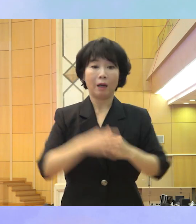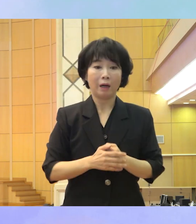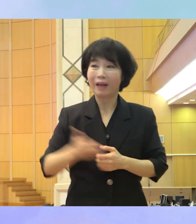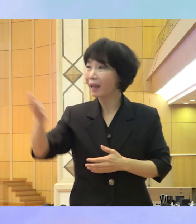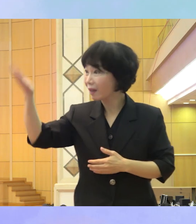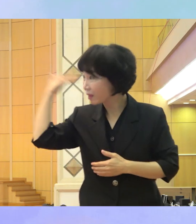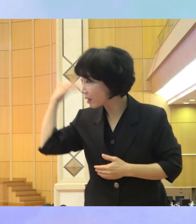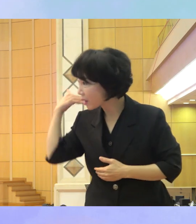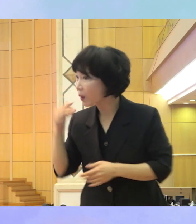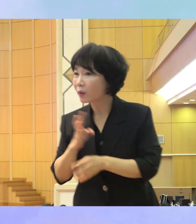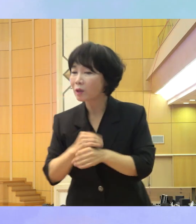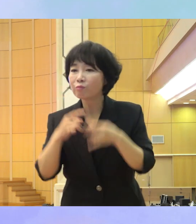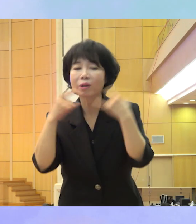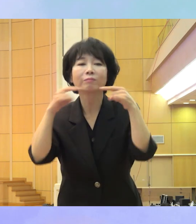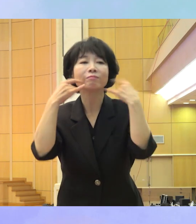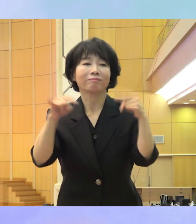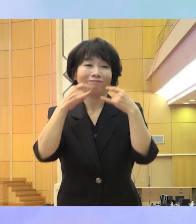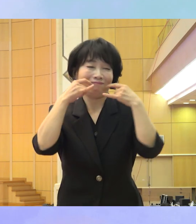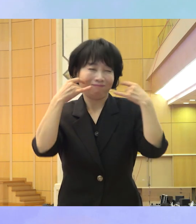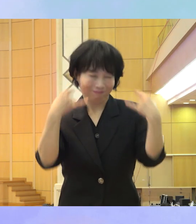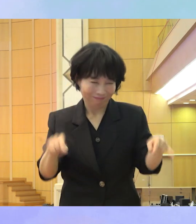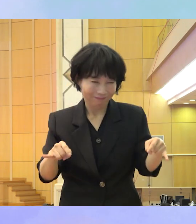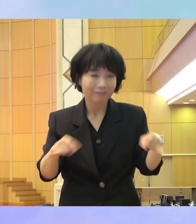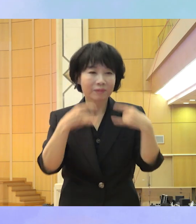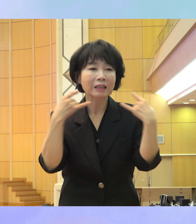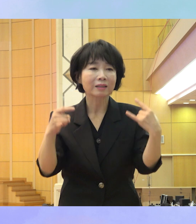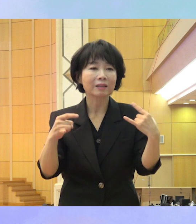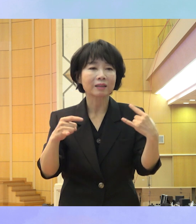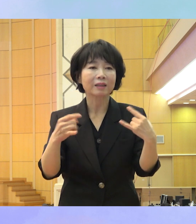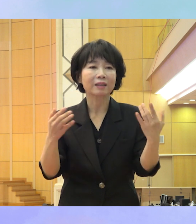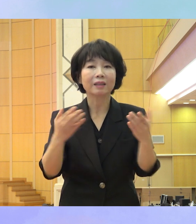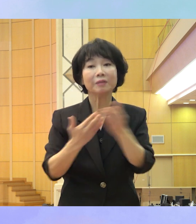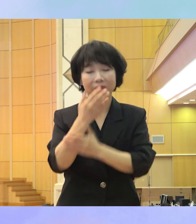프랑스에서 있었던 일인데요, 요거 하나 말씀드리고 마치는데,